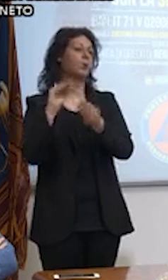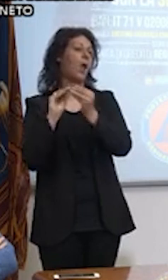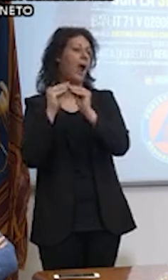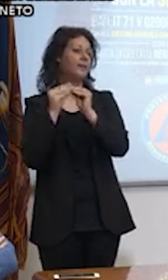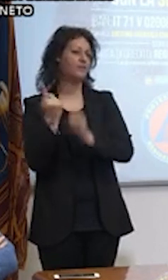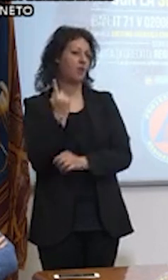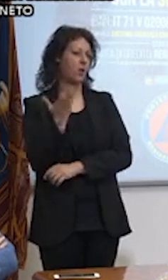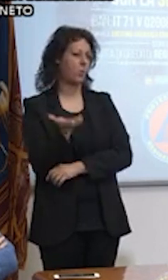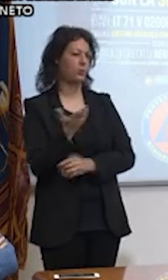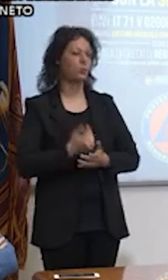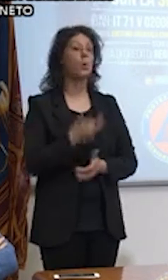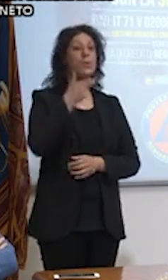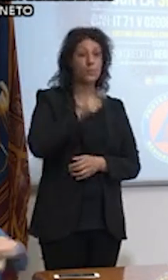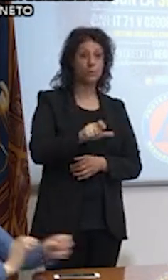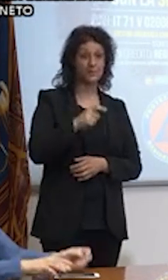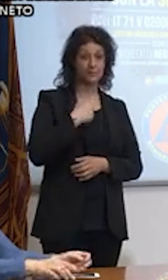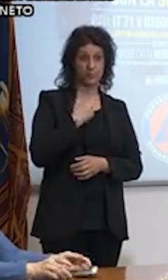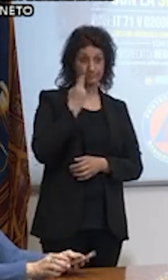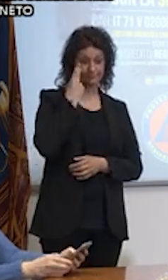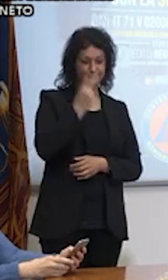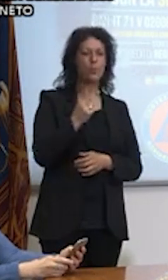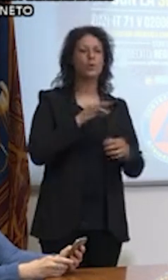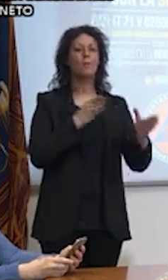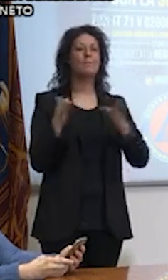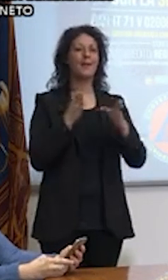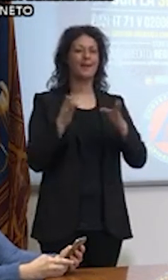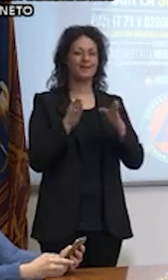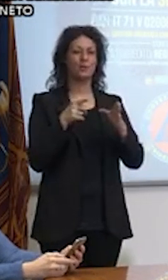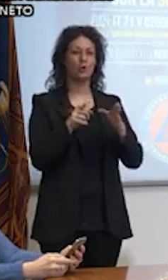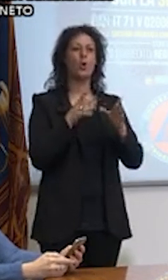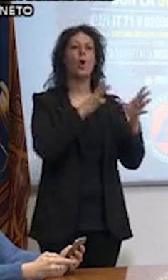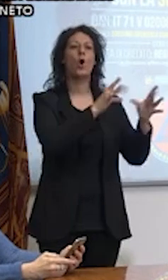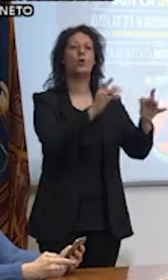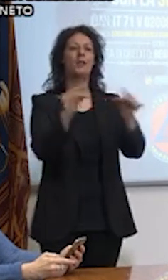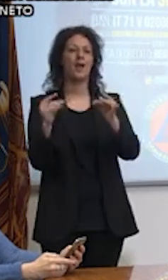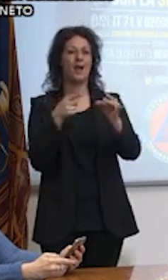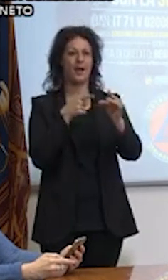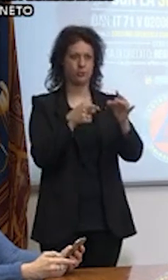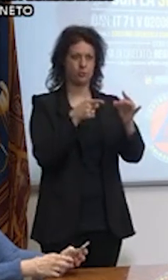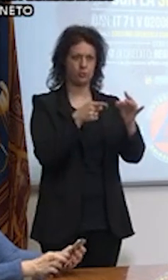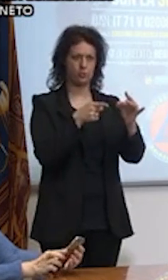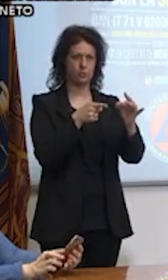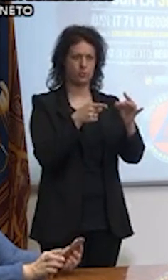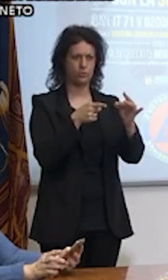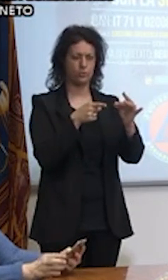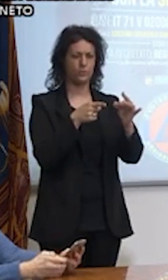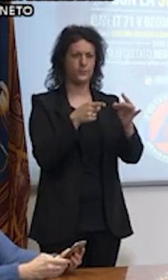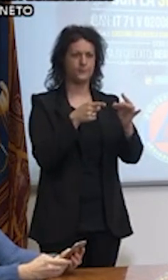quella del contagio, quello forte, è una fase meno importante, è meno rappresentata